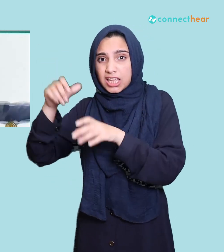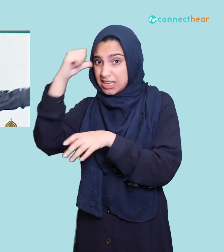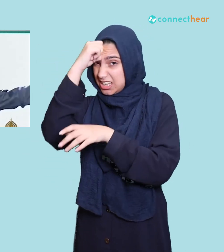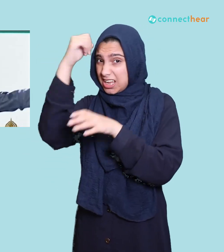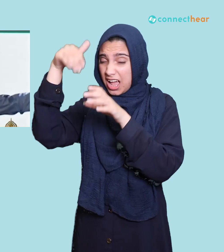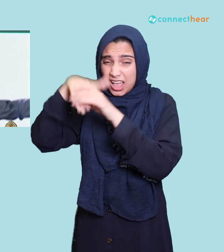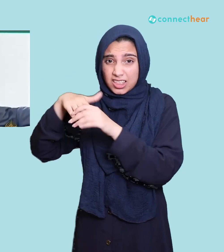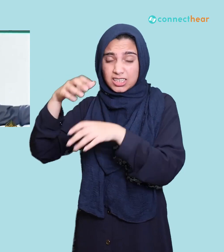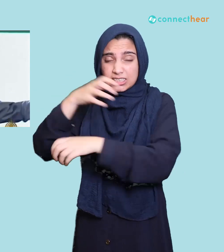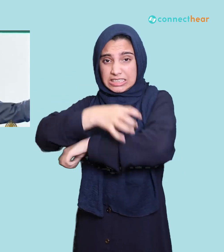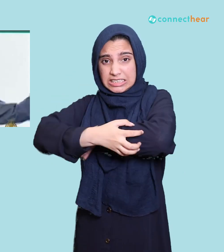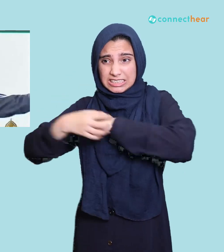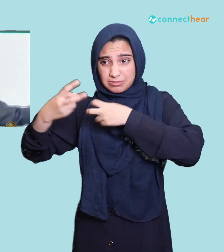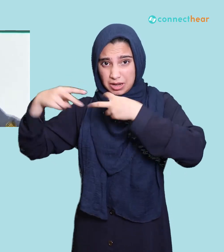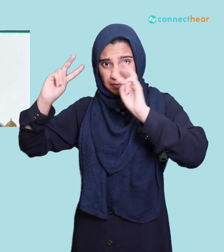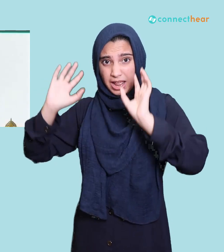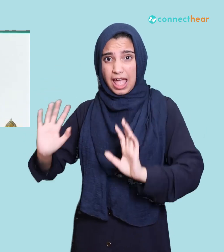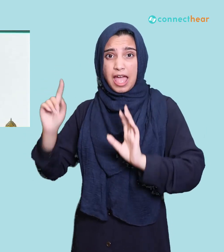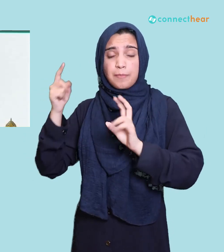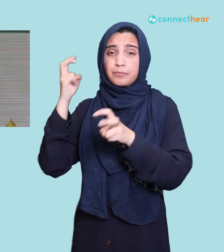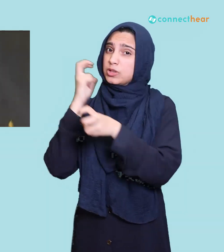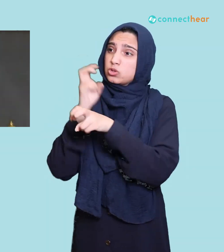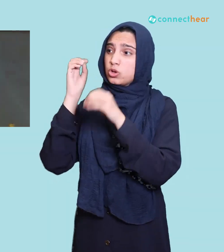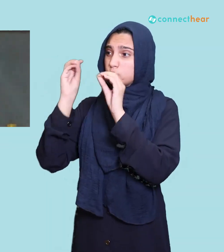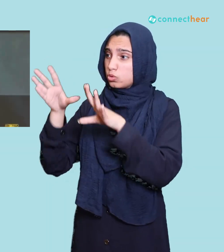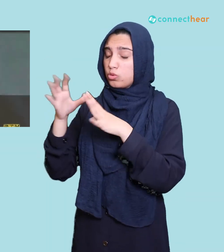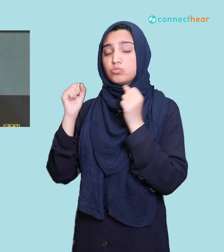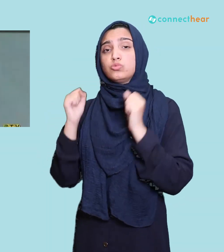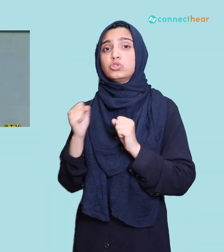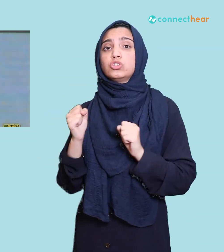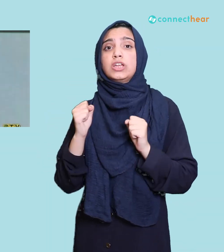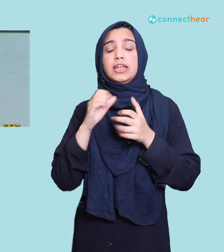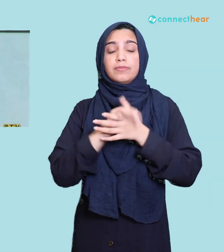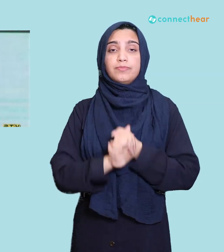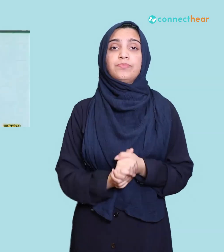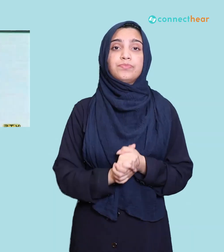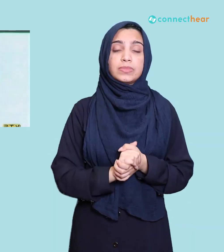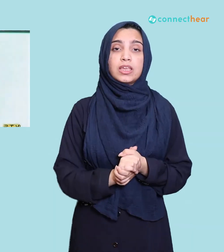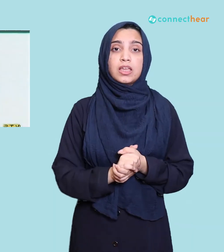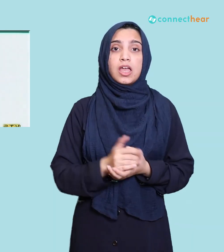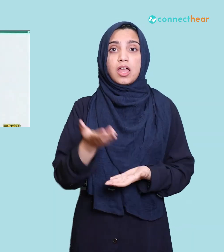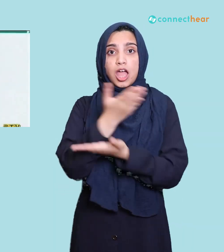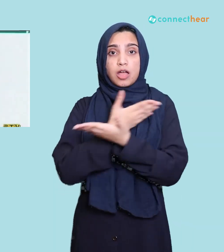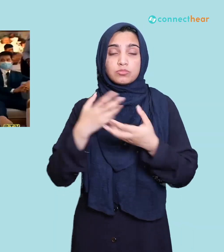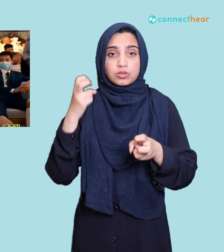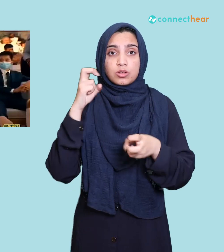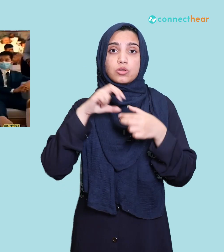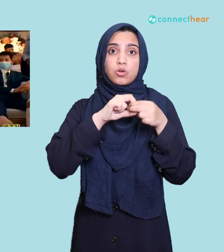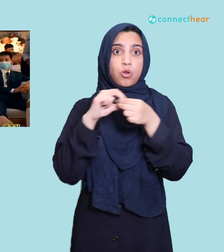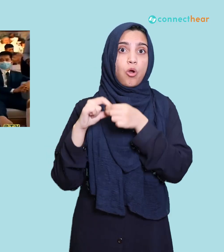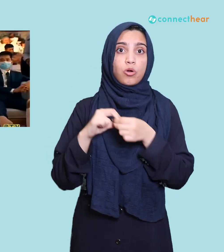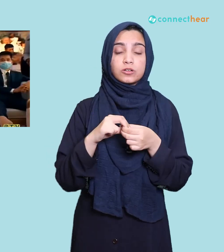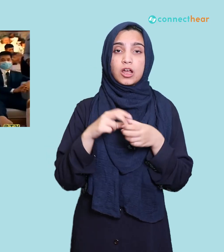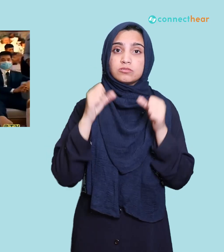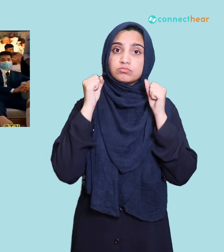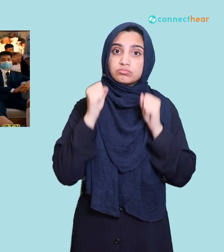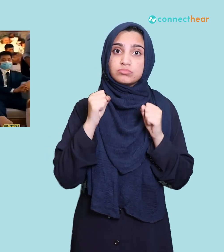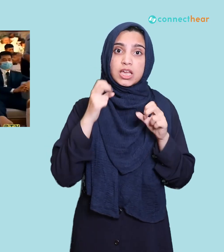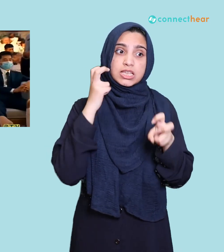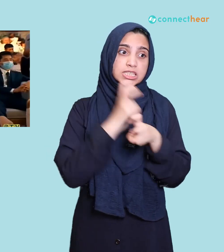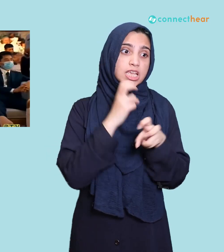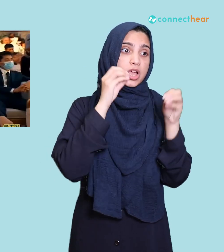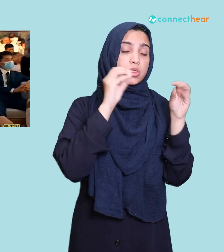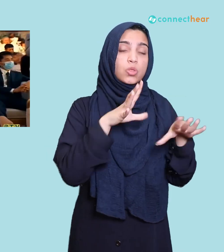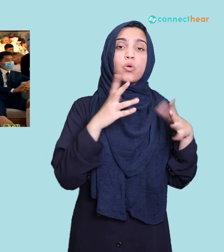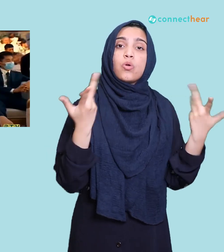کو کہیں گے جی ہم آپ کو اس لیے بند کیا ہوا ہے کیونکہ بیماری نہ لگ جائے، لیکن وہ بھوک سے مر رہا ہے، وہ کتنی